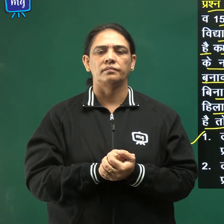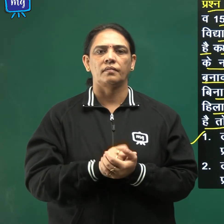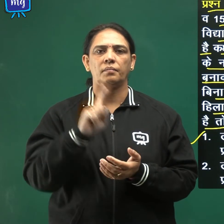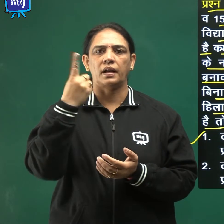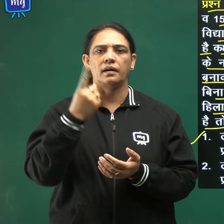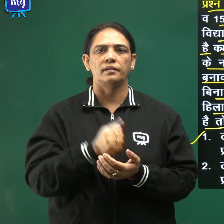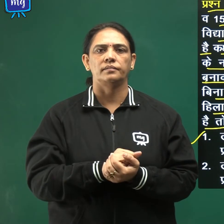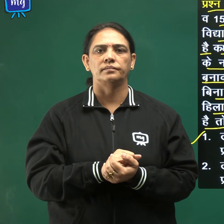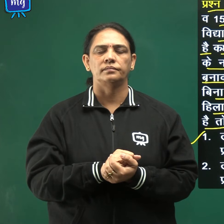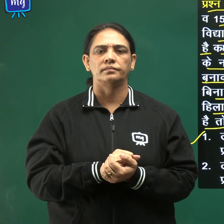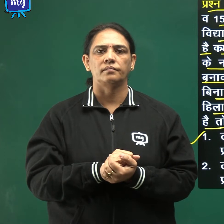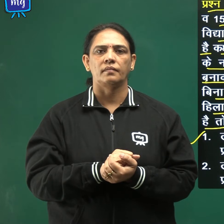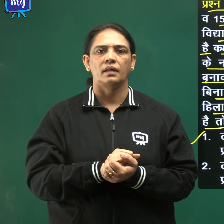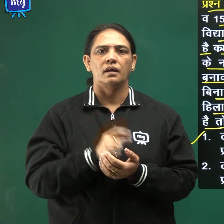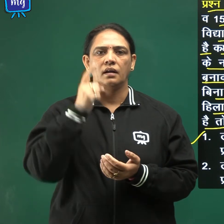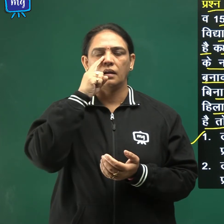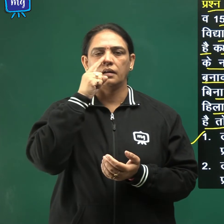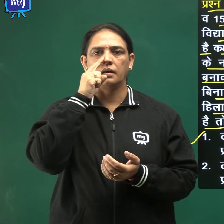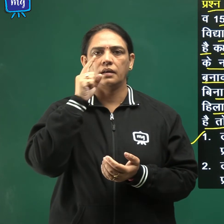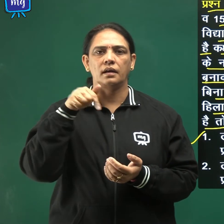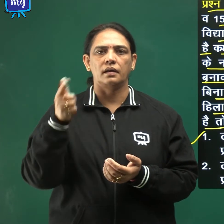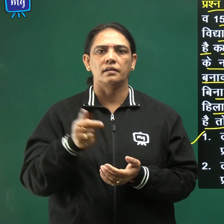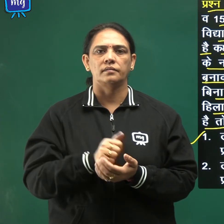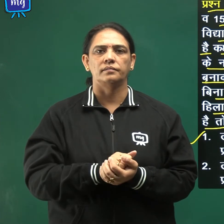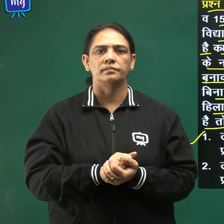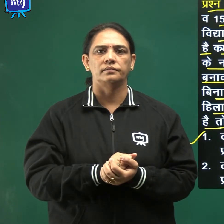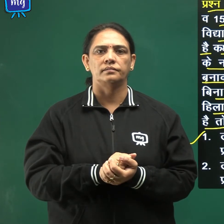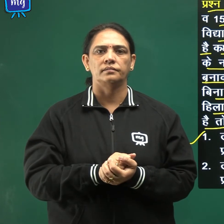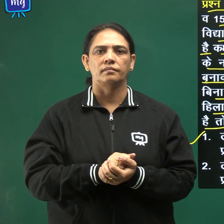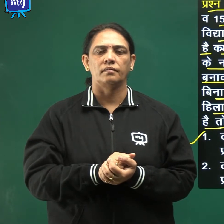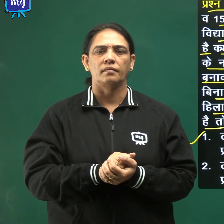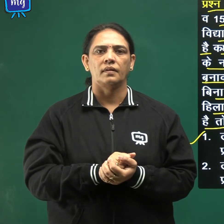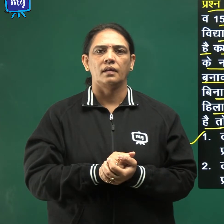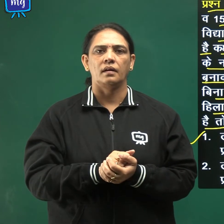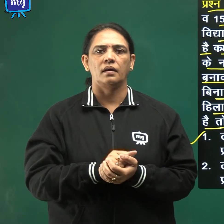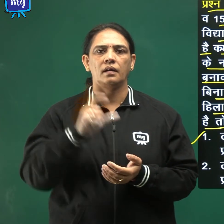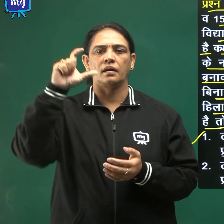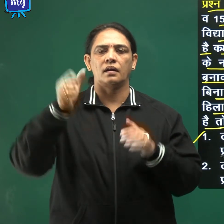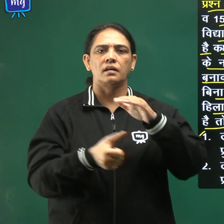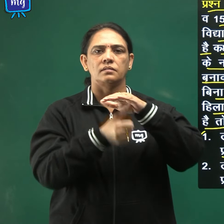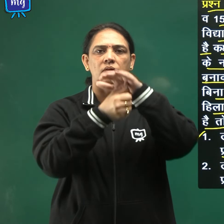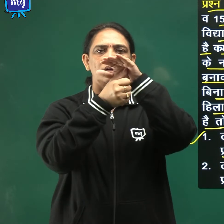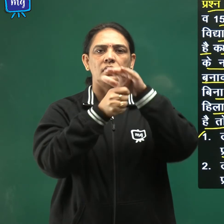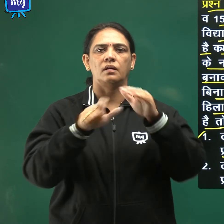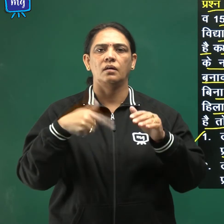का पहला लड़की के ए मॉनिटर होने की